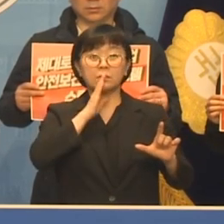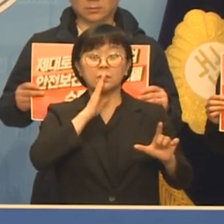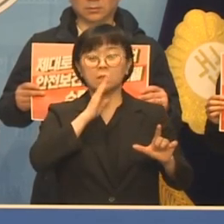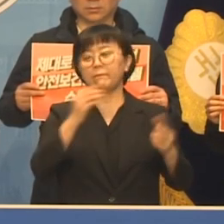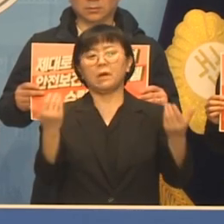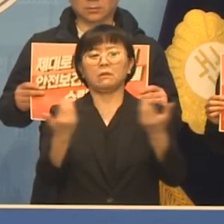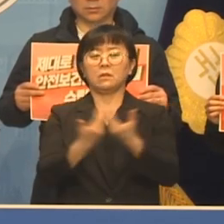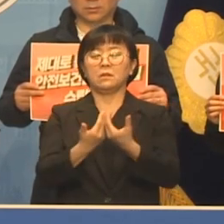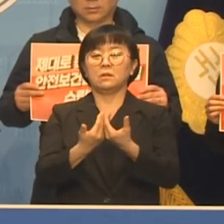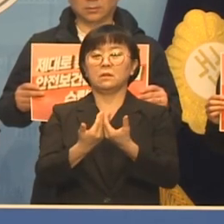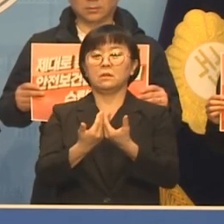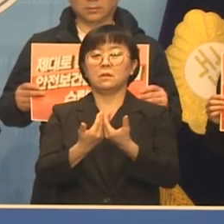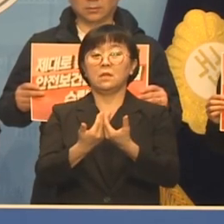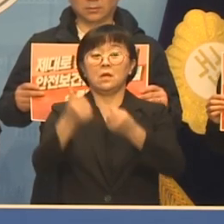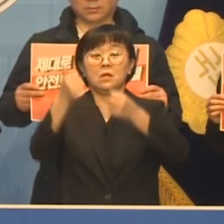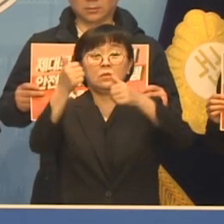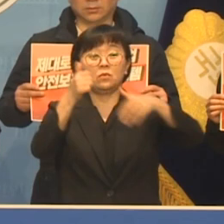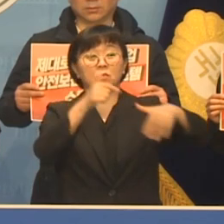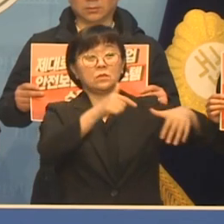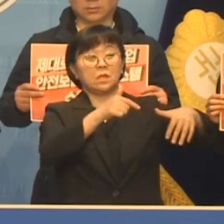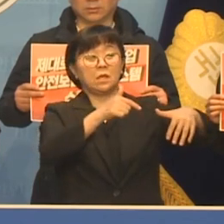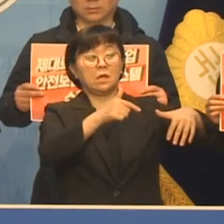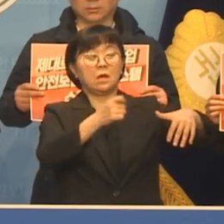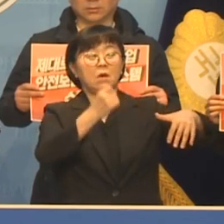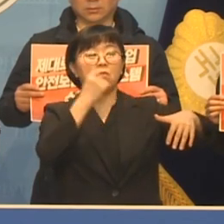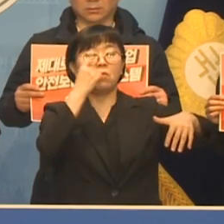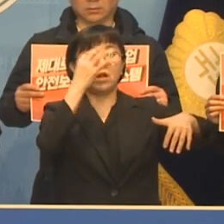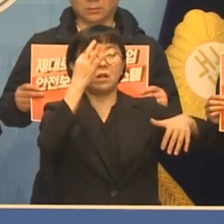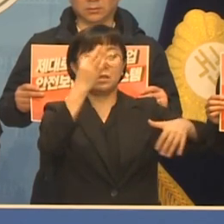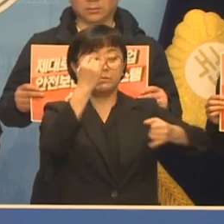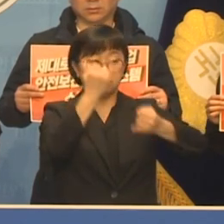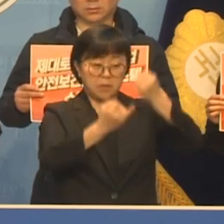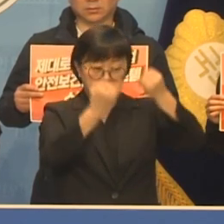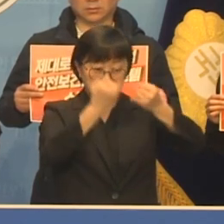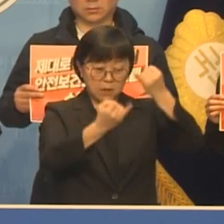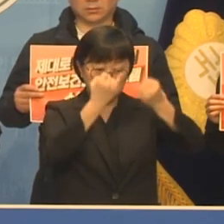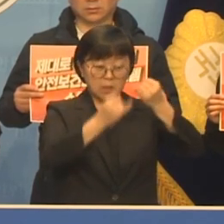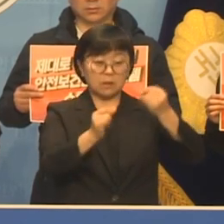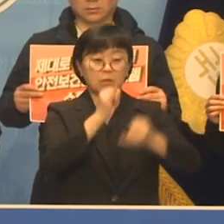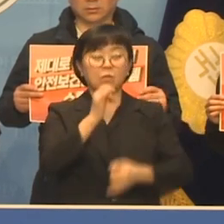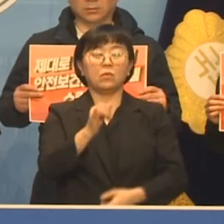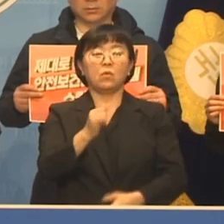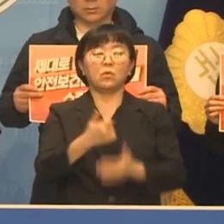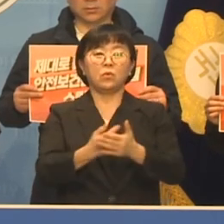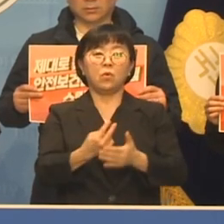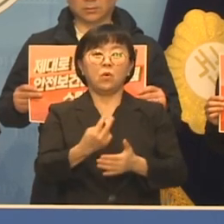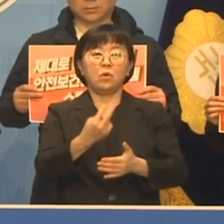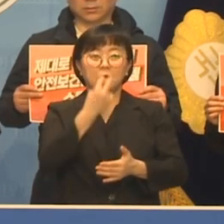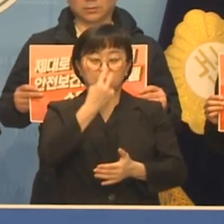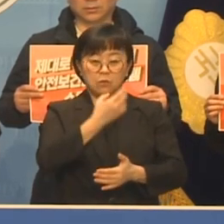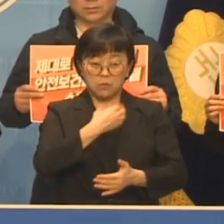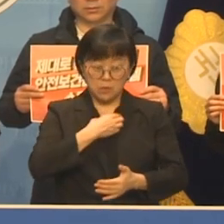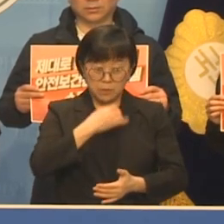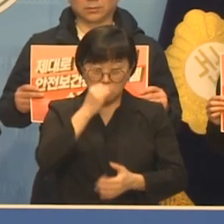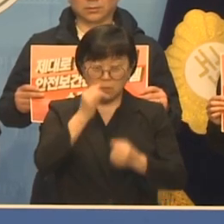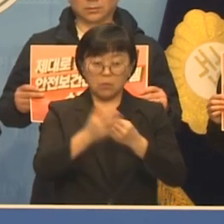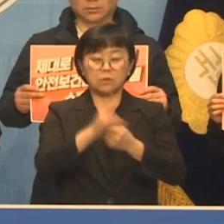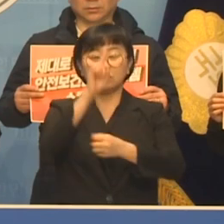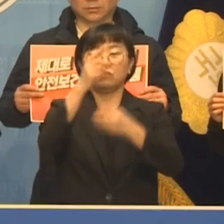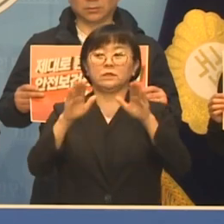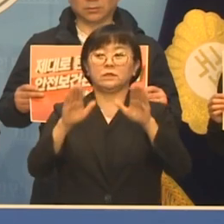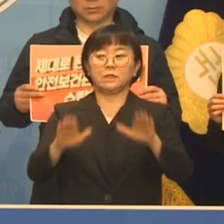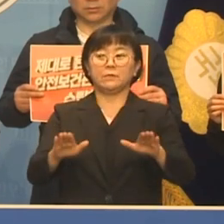그 반대로 하청 노동자들은 체불 임금에 허덕이고 있고 목숨을 잃는 지금의 현실을